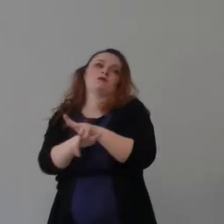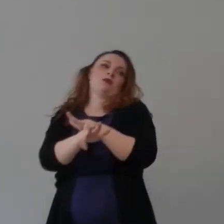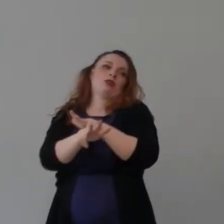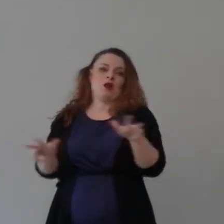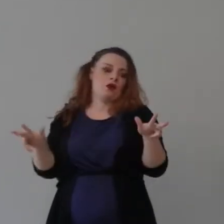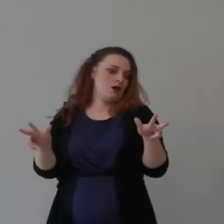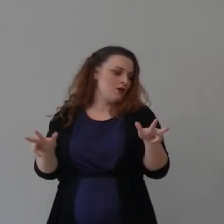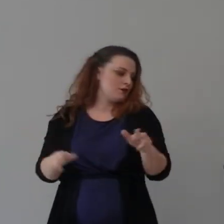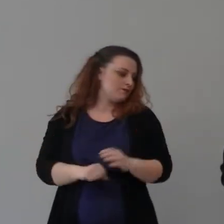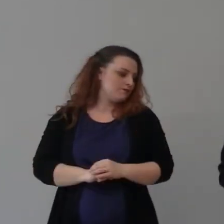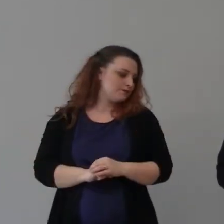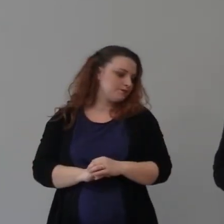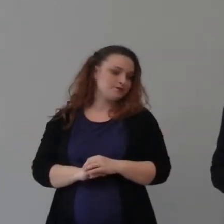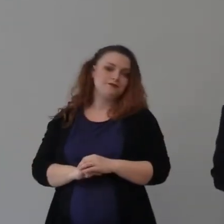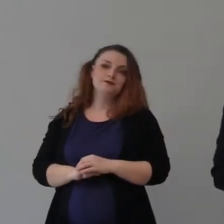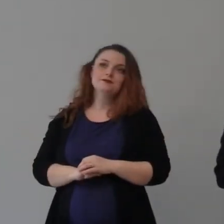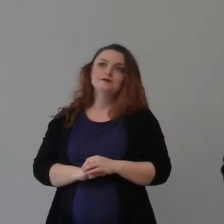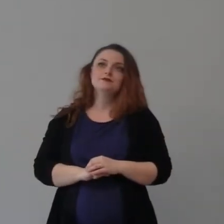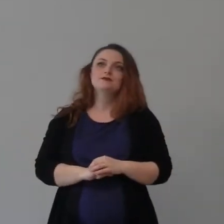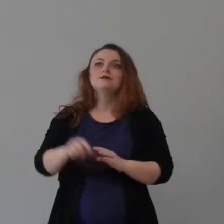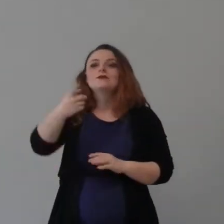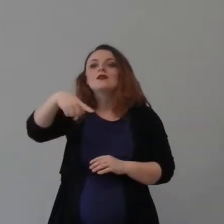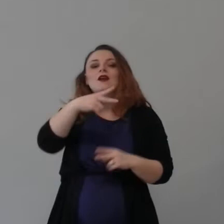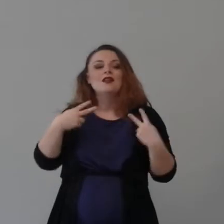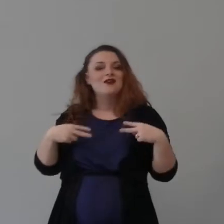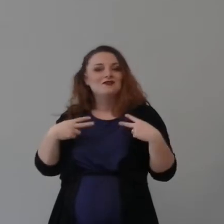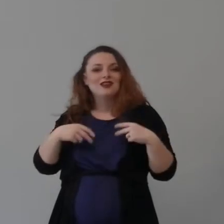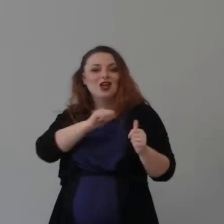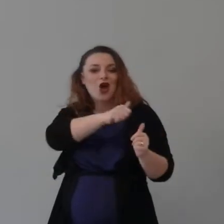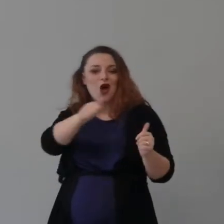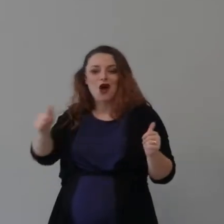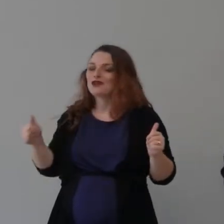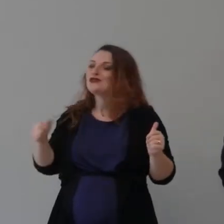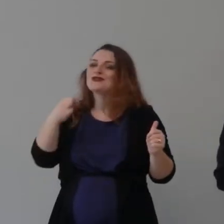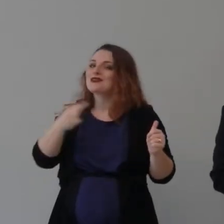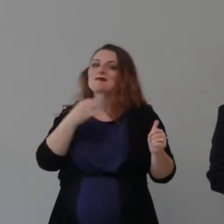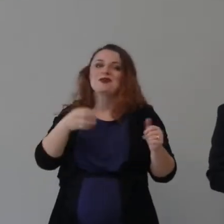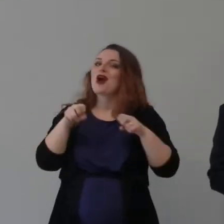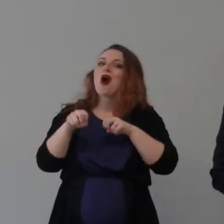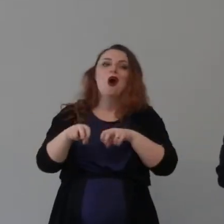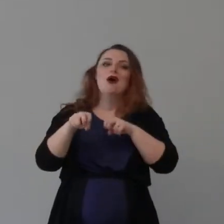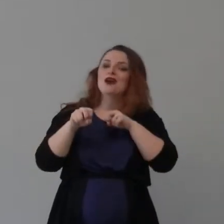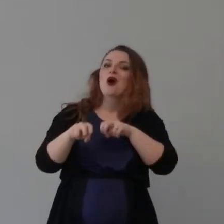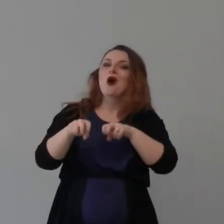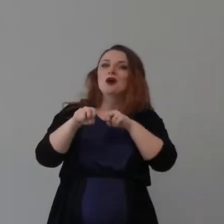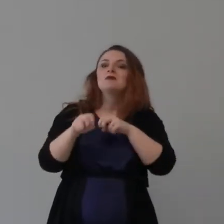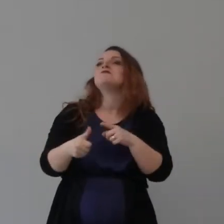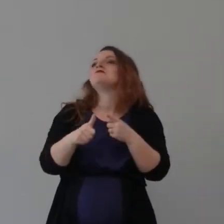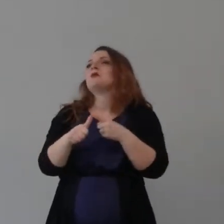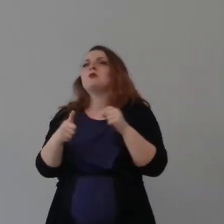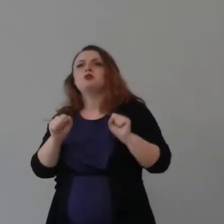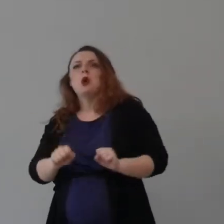esausti. Le nostre vite in fondo sono tutte quante una corsa. Corriamo, corriamo, corriamo per